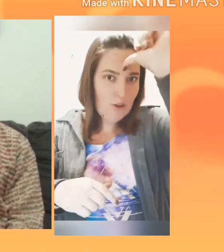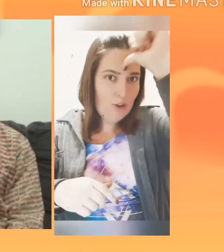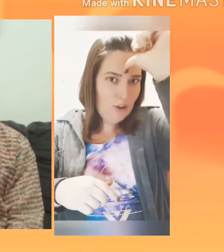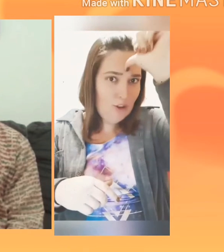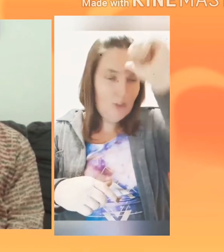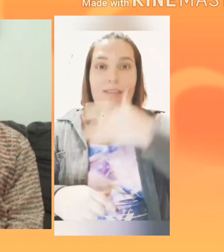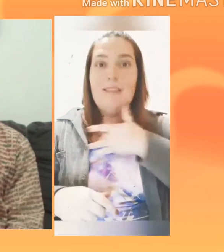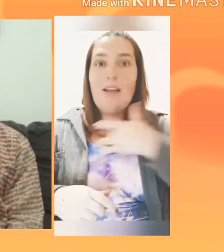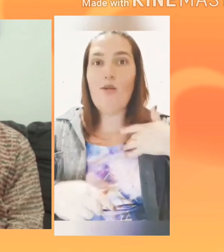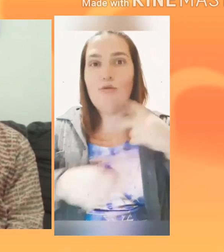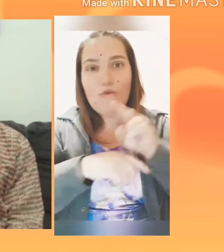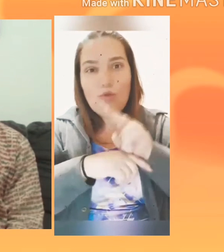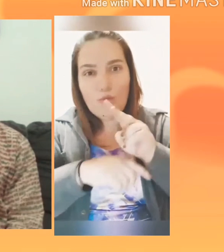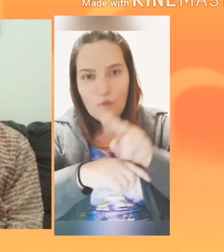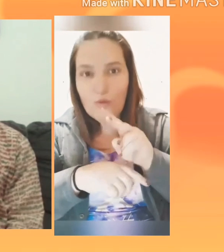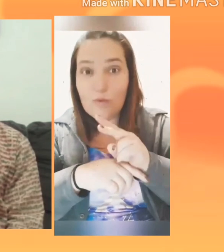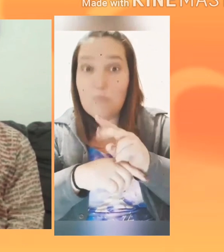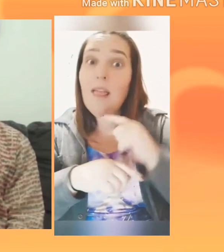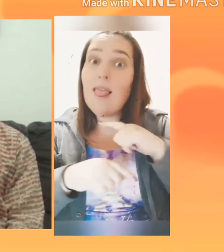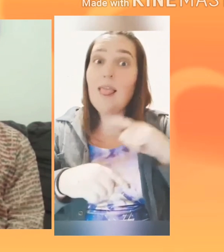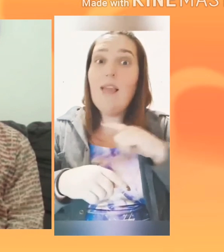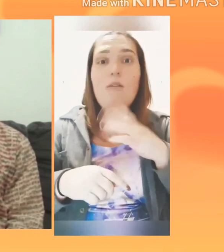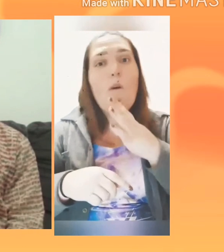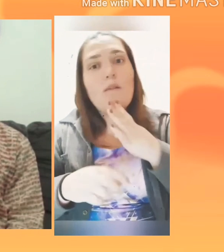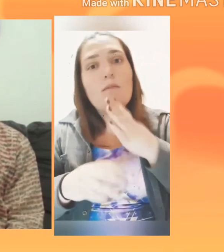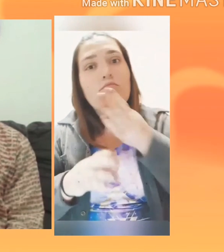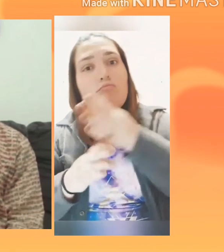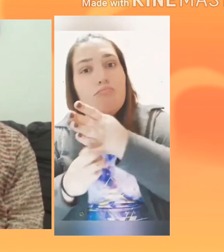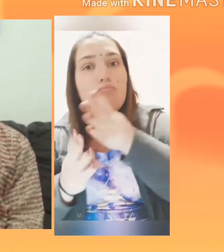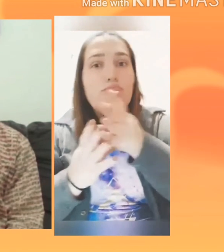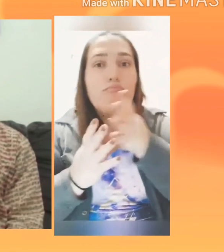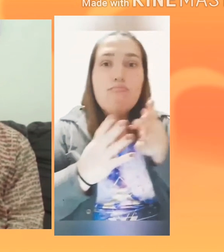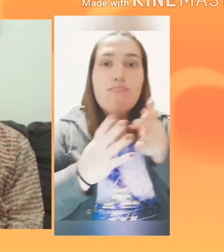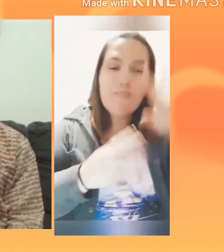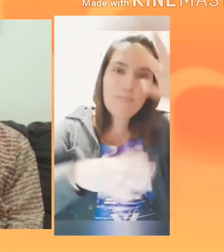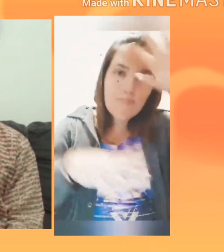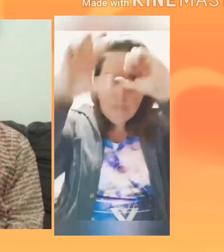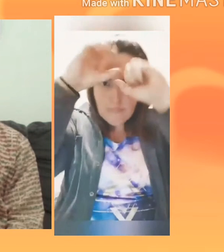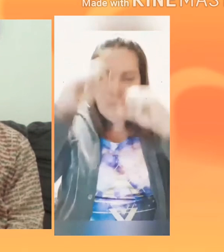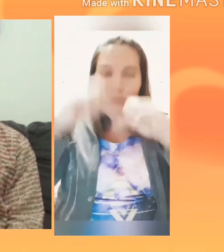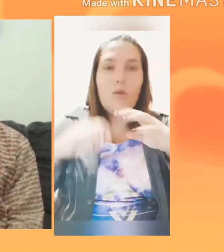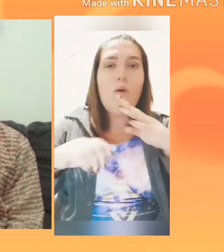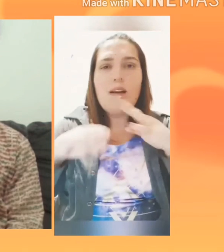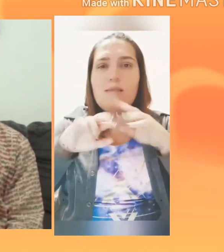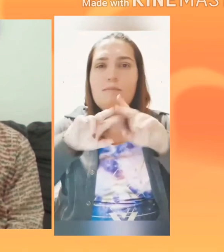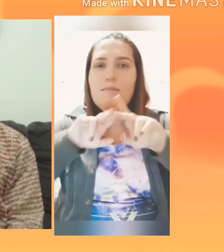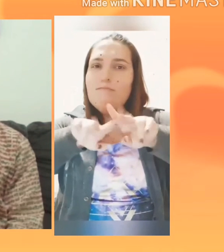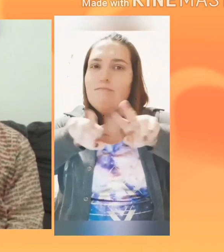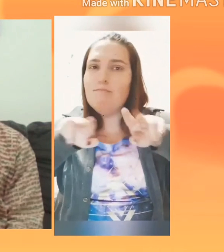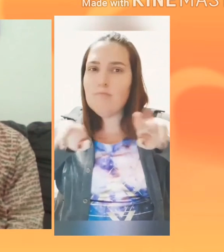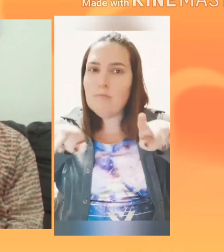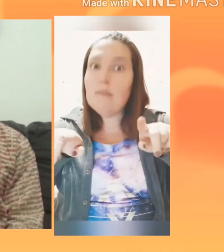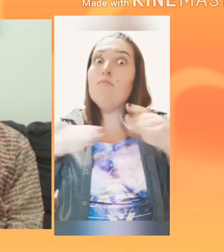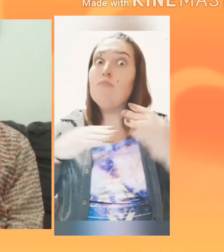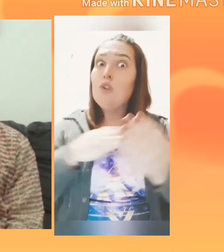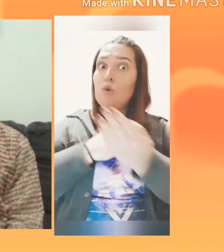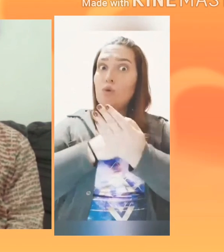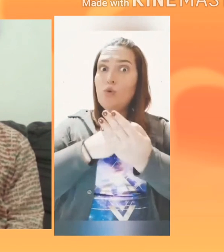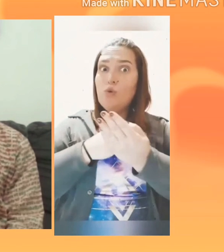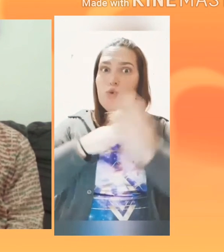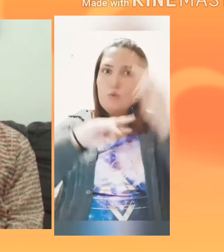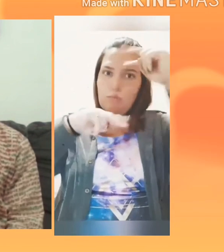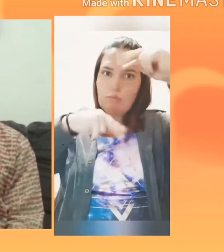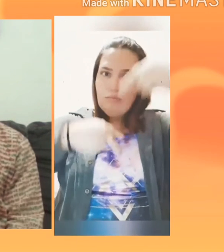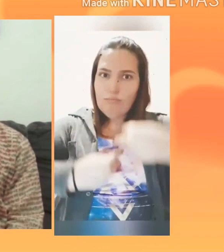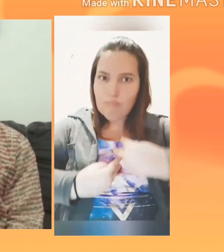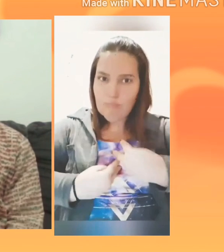de saúde da Índia. Então são conhecimentos irmãos que aos poucos foram vindo na minha vida e